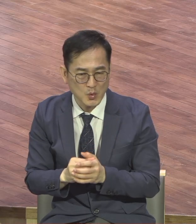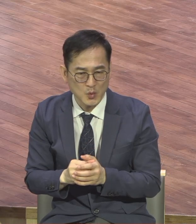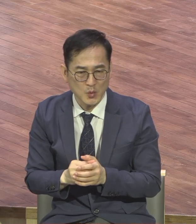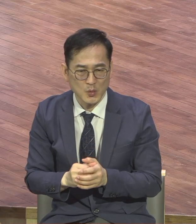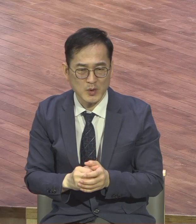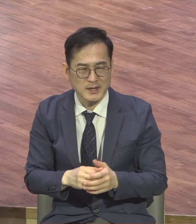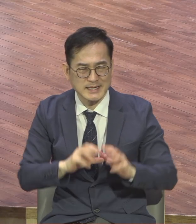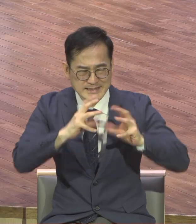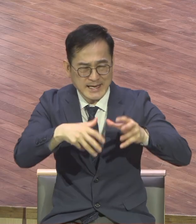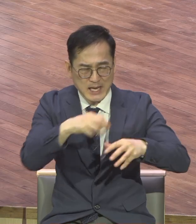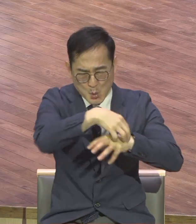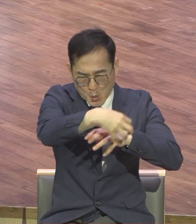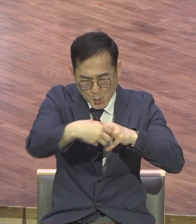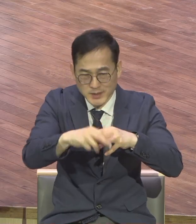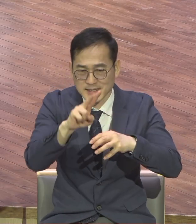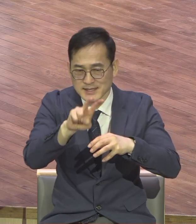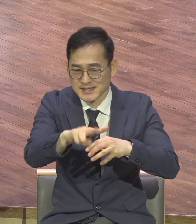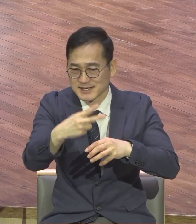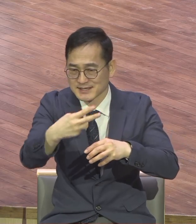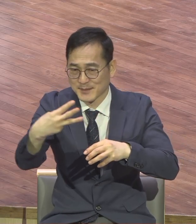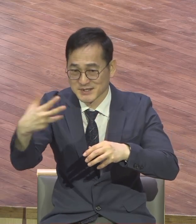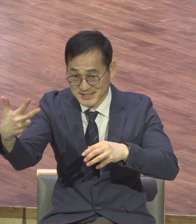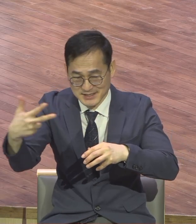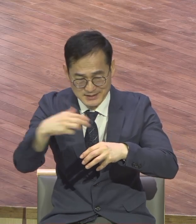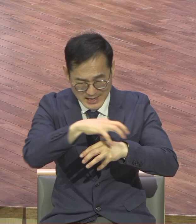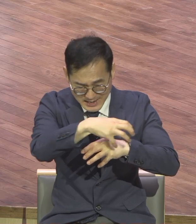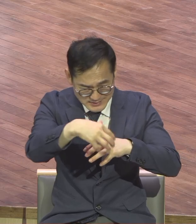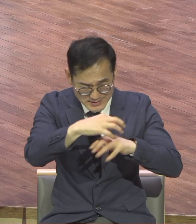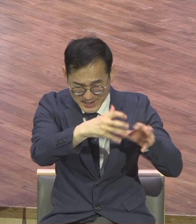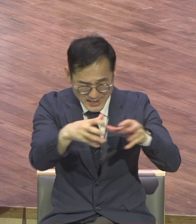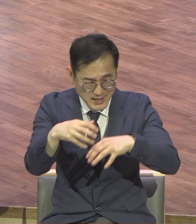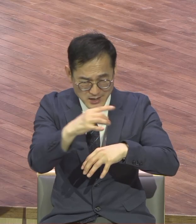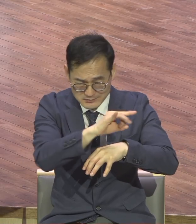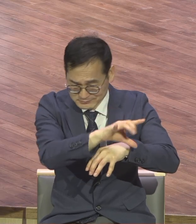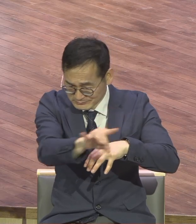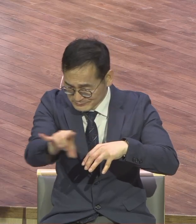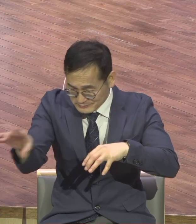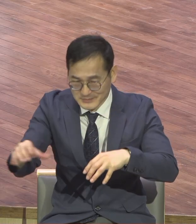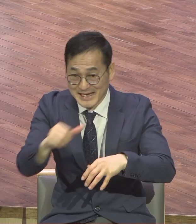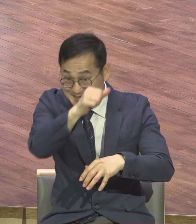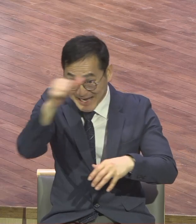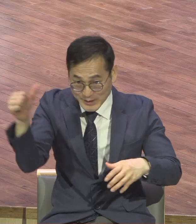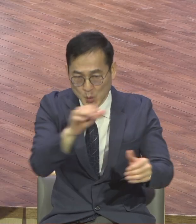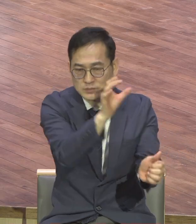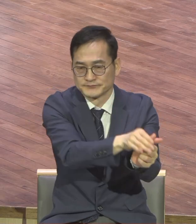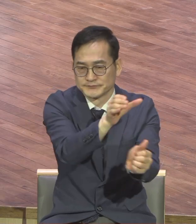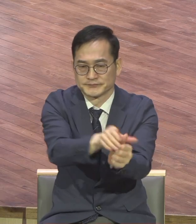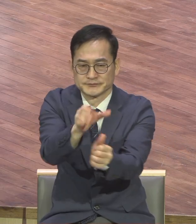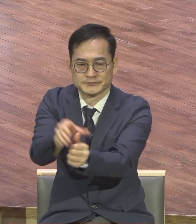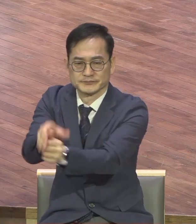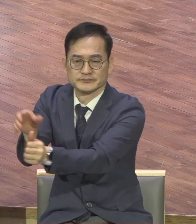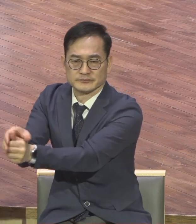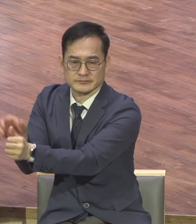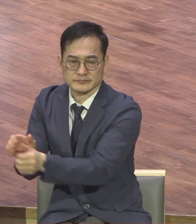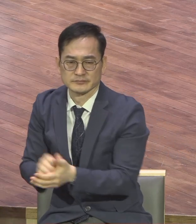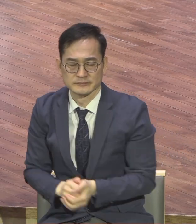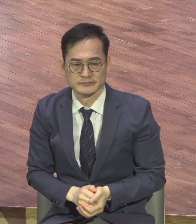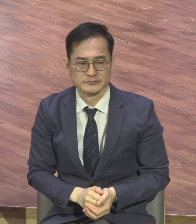세워가지고 237 장로를 세워서 각 나라별로 어떻게 하면 전략을 가지고 도전해